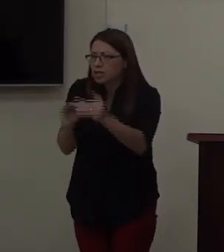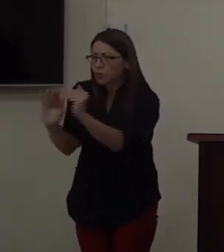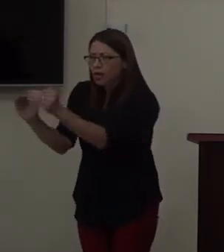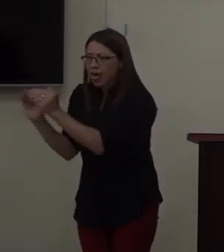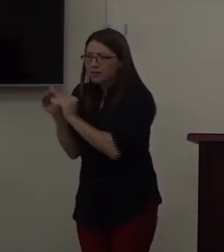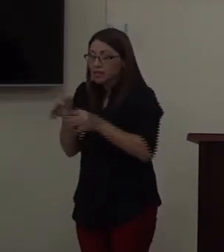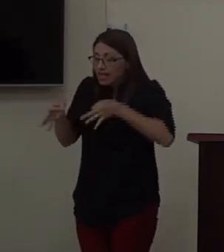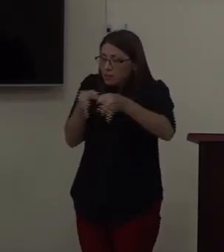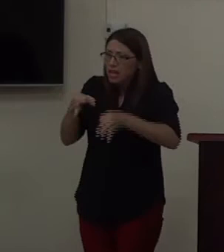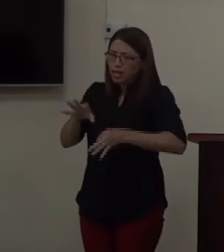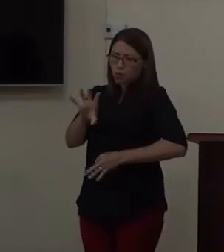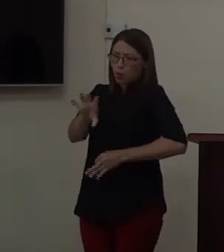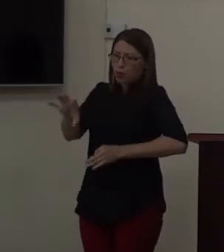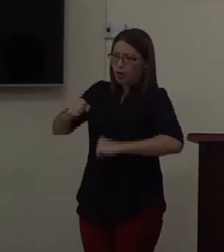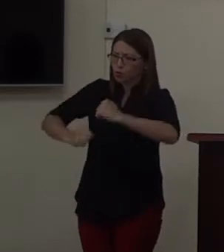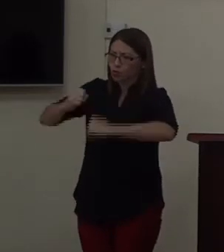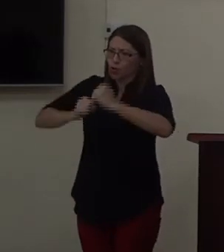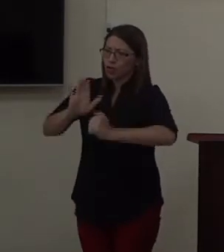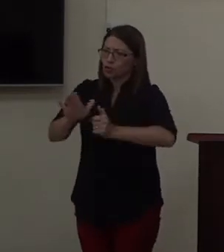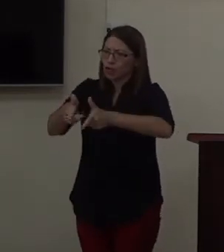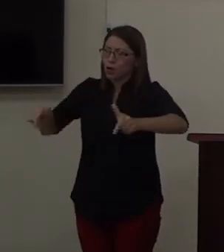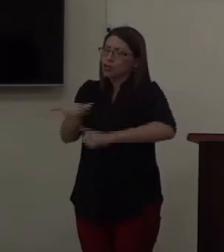propia construcción de sus lenguas como patrimonio.